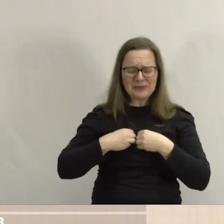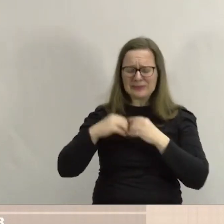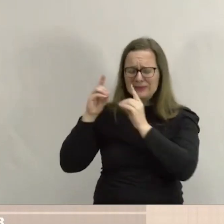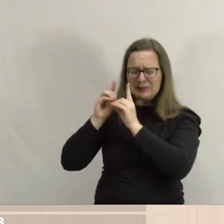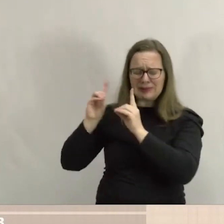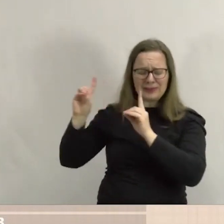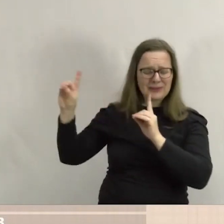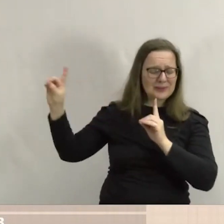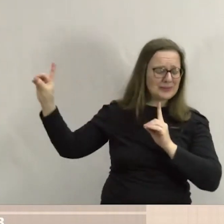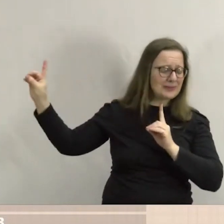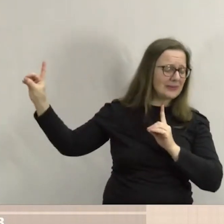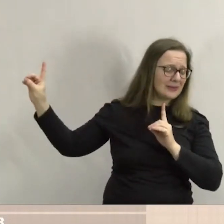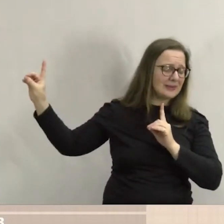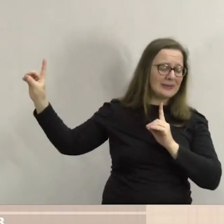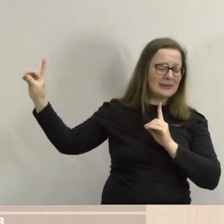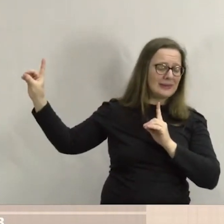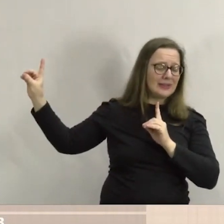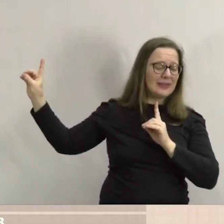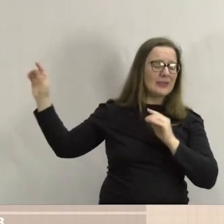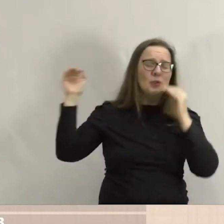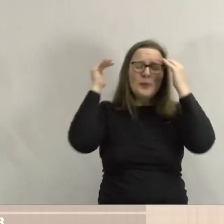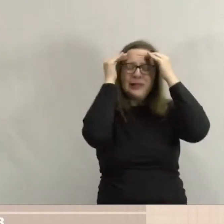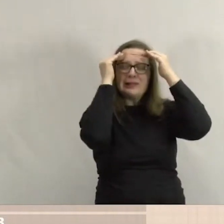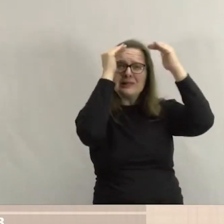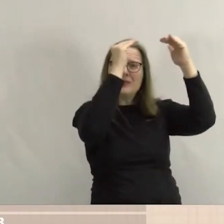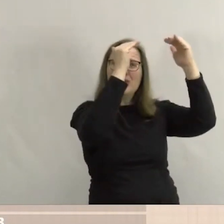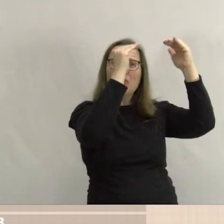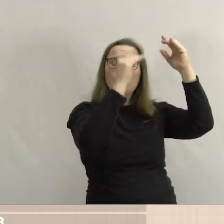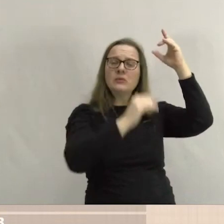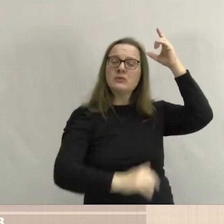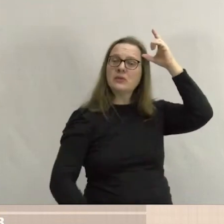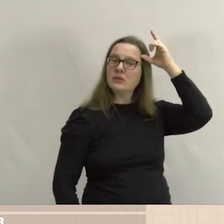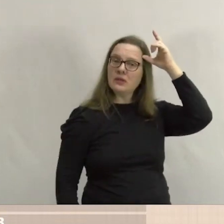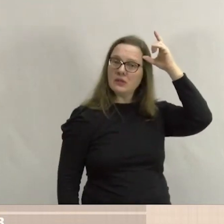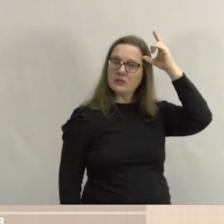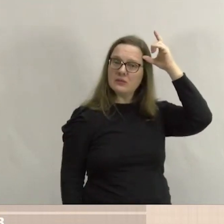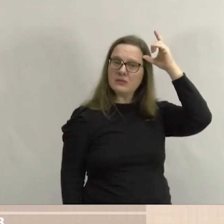acabamos fazendo os desejos do maligno.